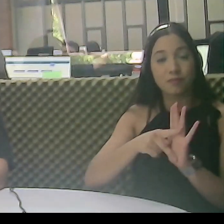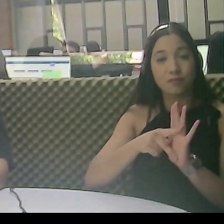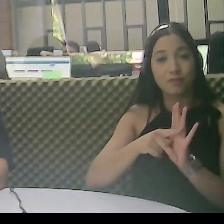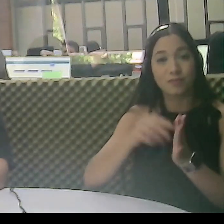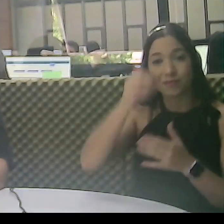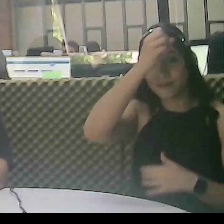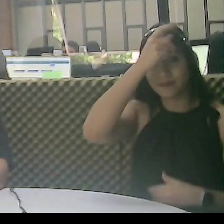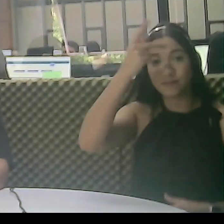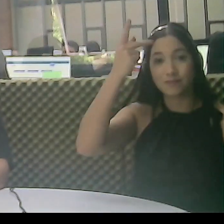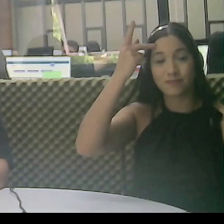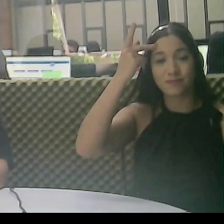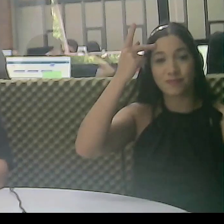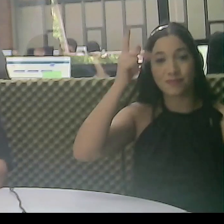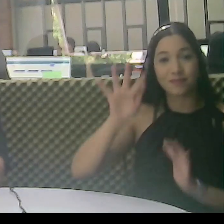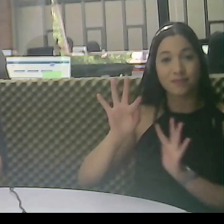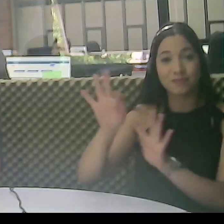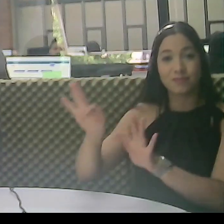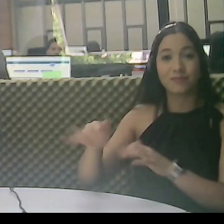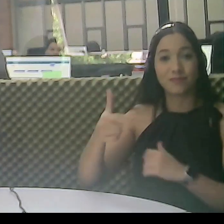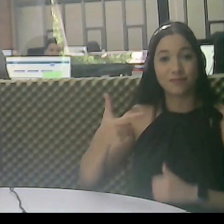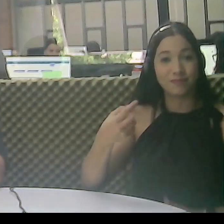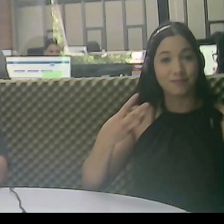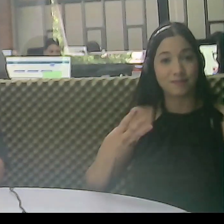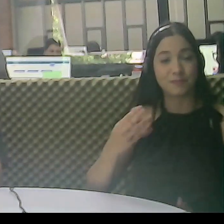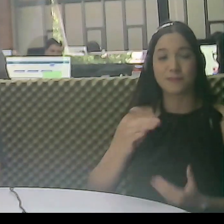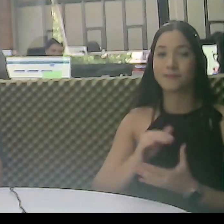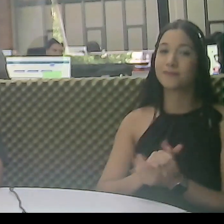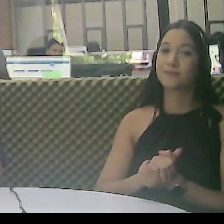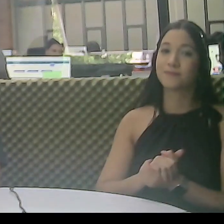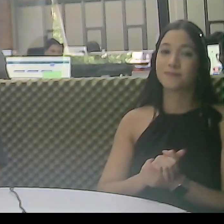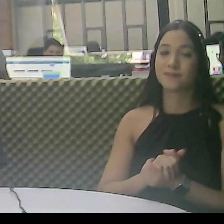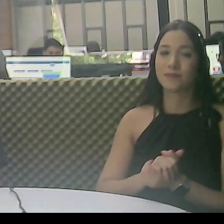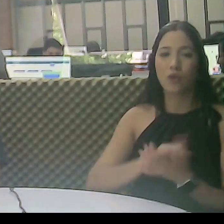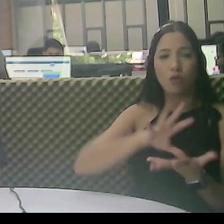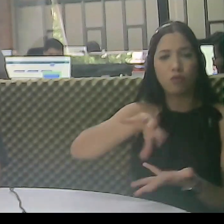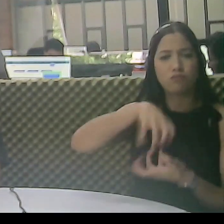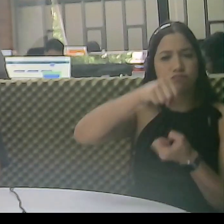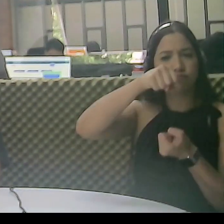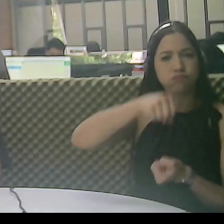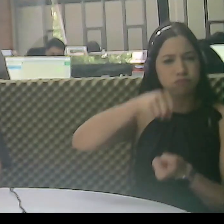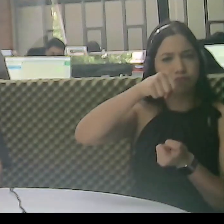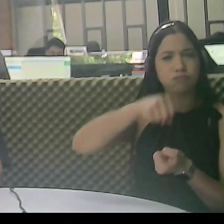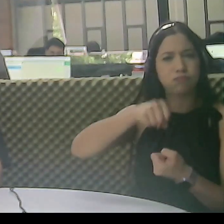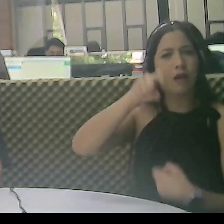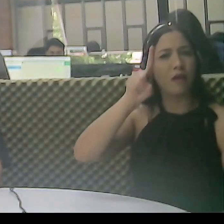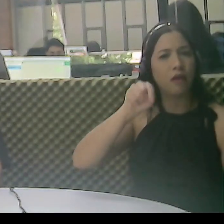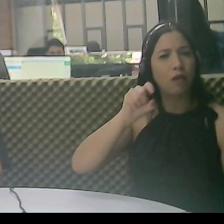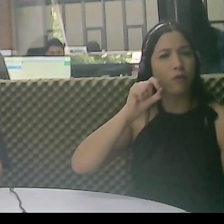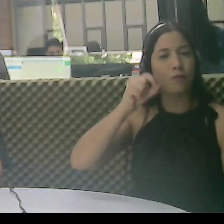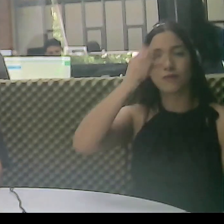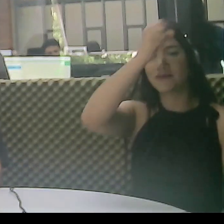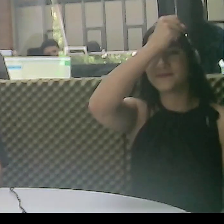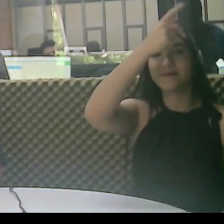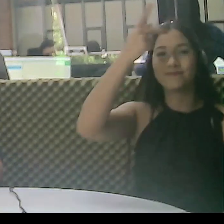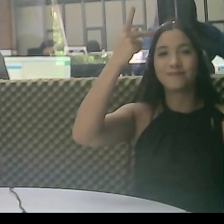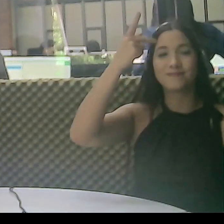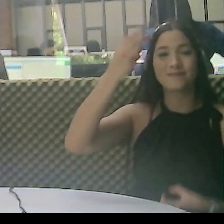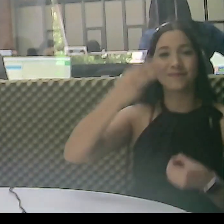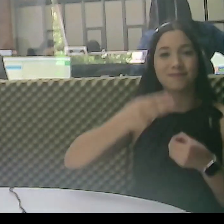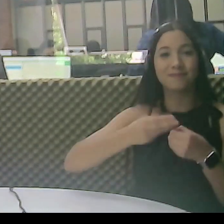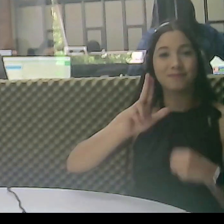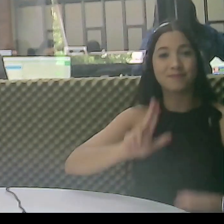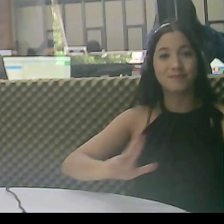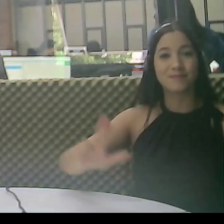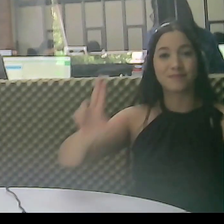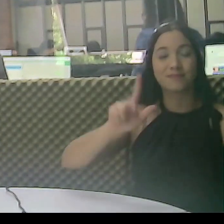pela Prefeitura para a FEMEC 2023. E sustentabilidade é o que a Prefeitura Municipal de Uberlândia,